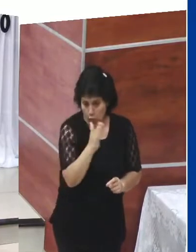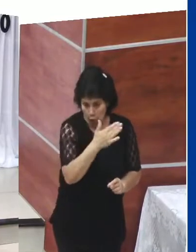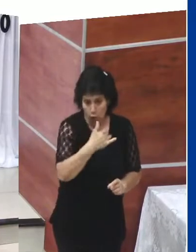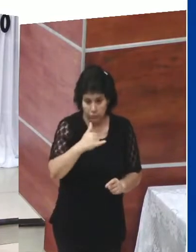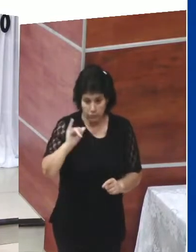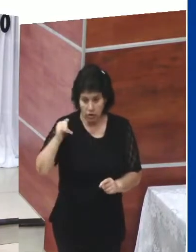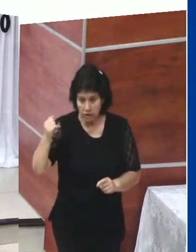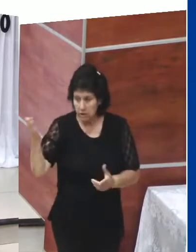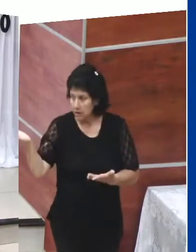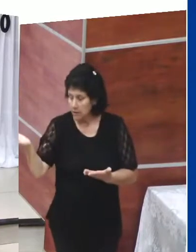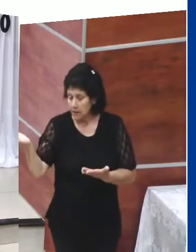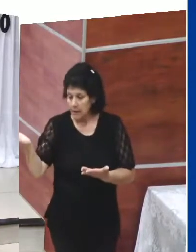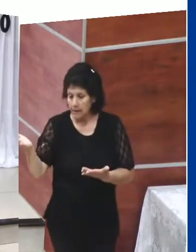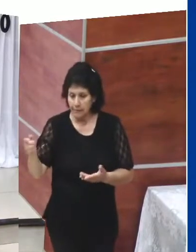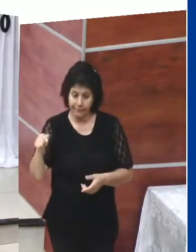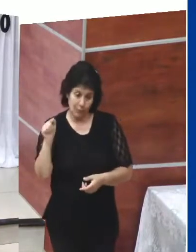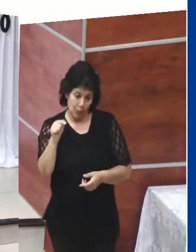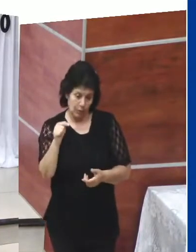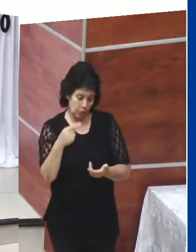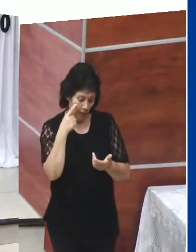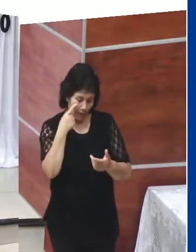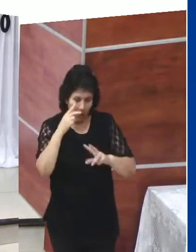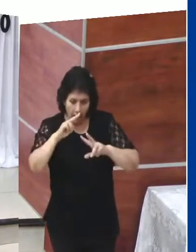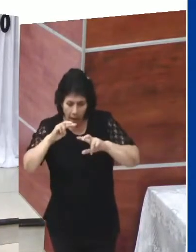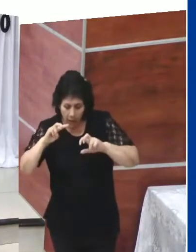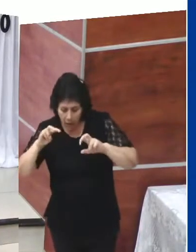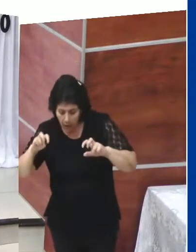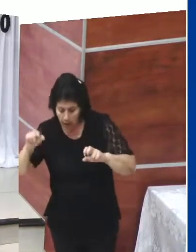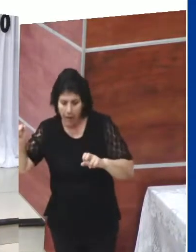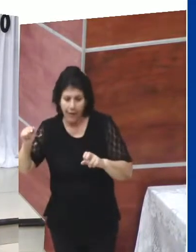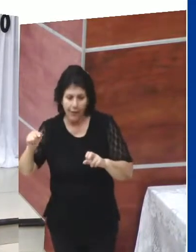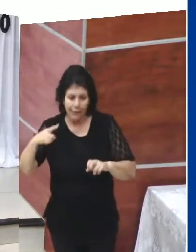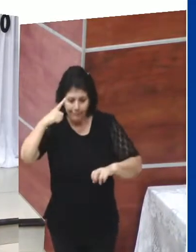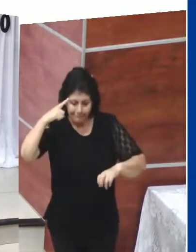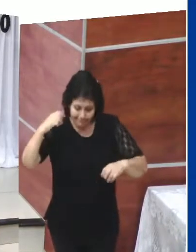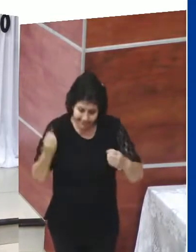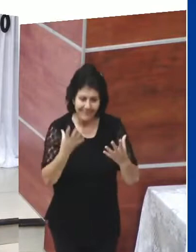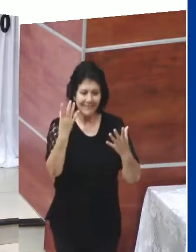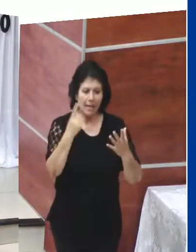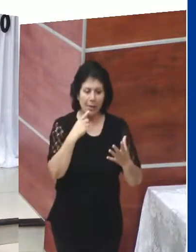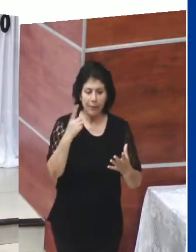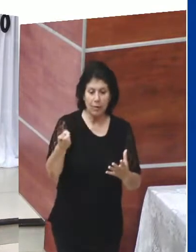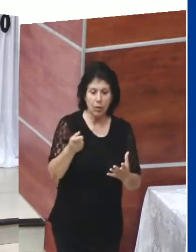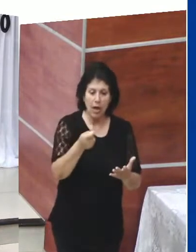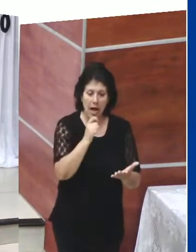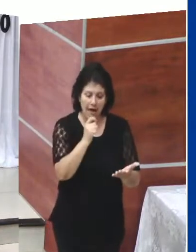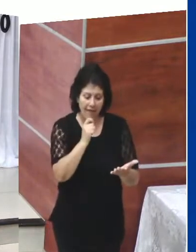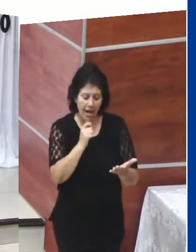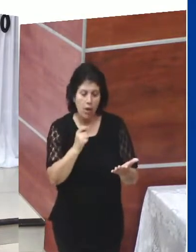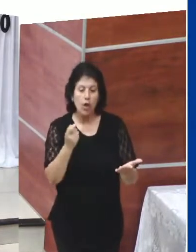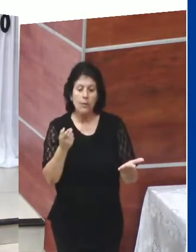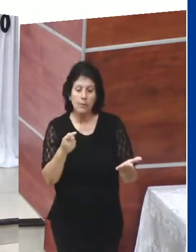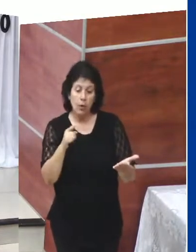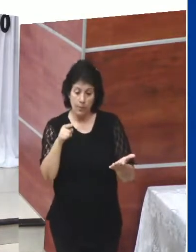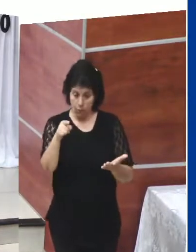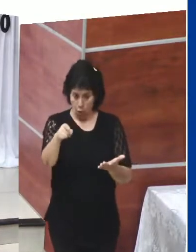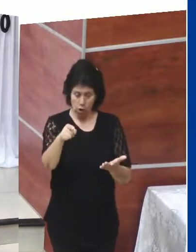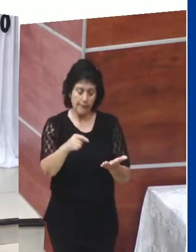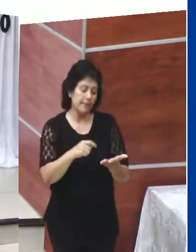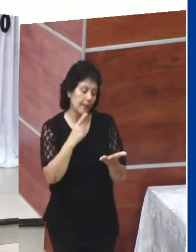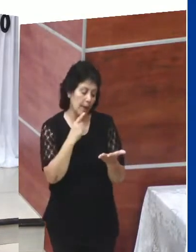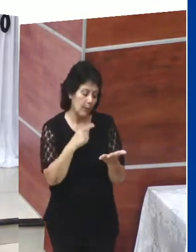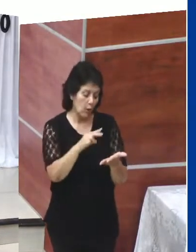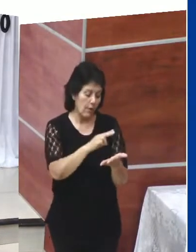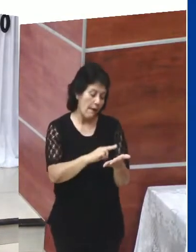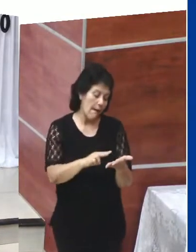si usted investiga un poquitito más va a descubrir que tiene un grabador de voz. Entonces usted puede agarrar y leer una porción